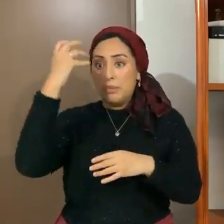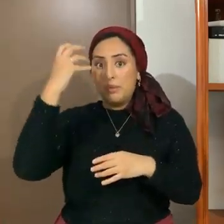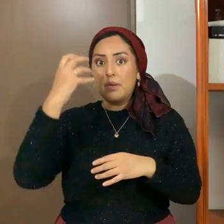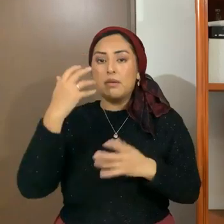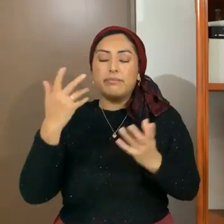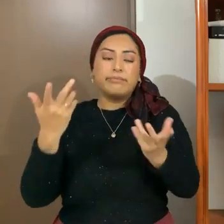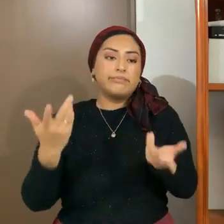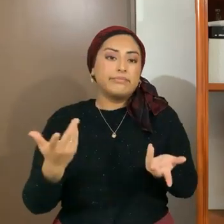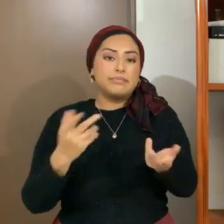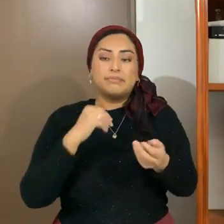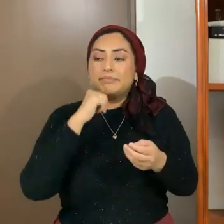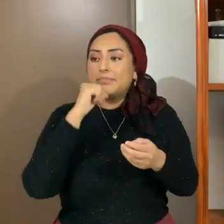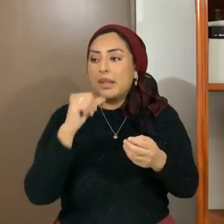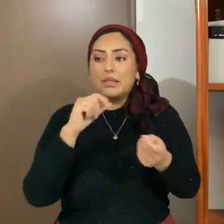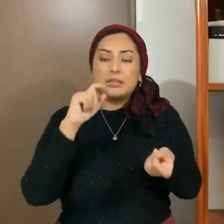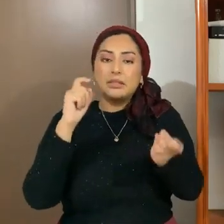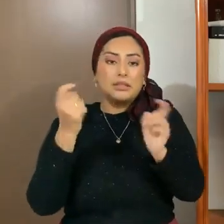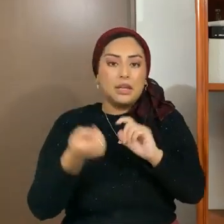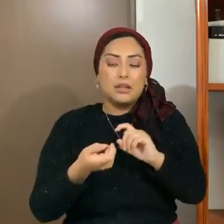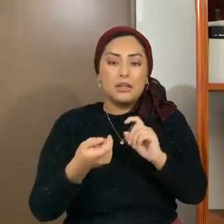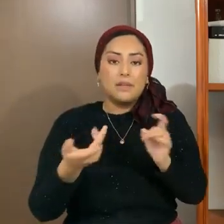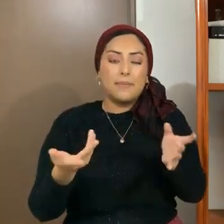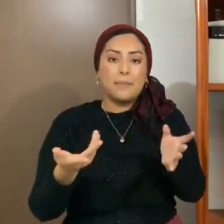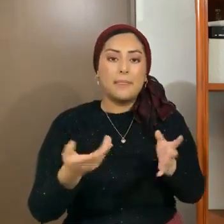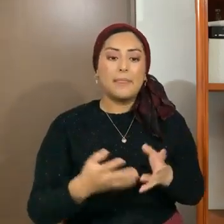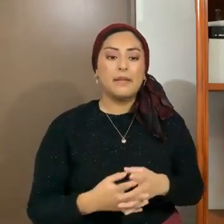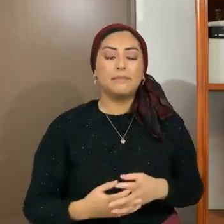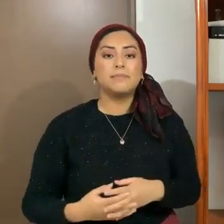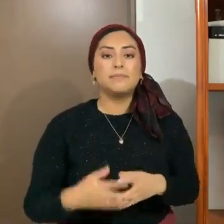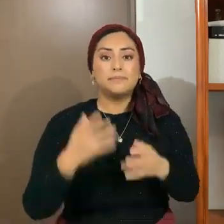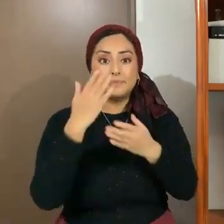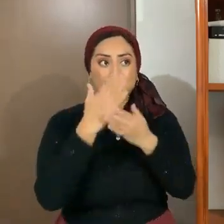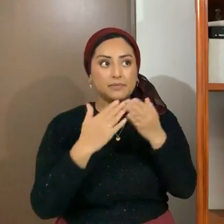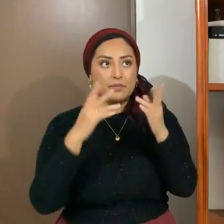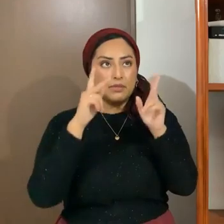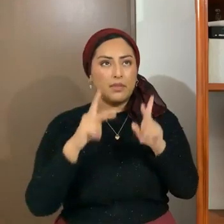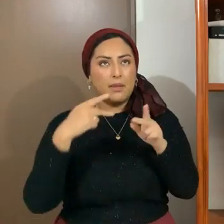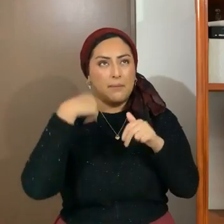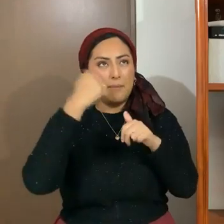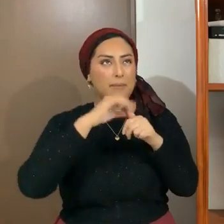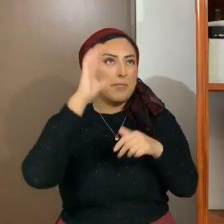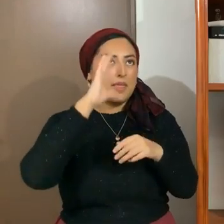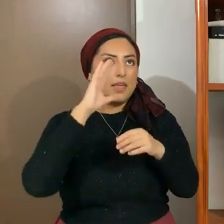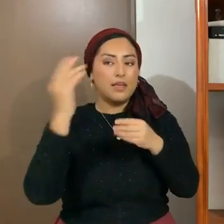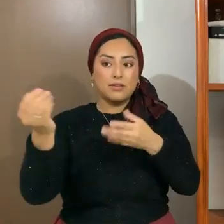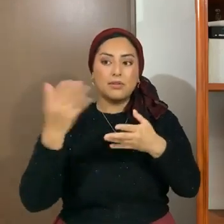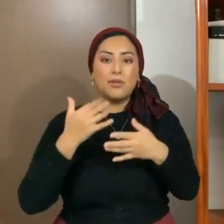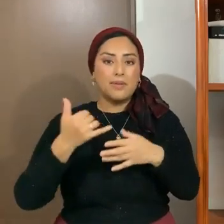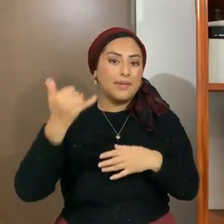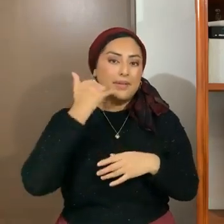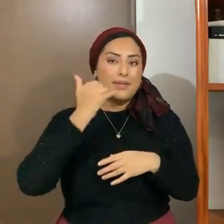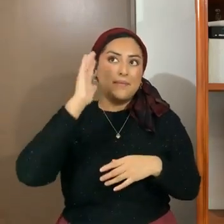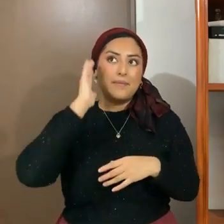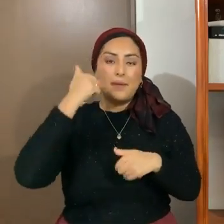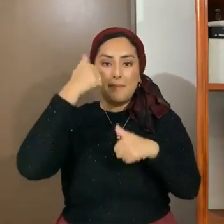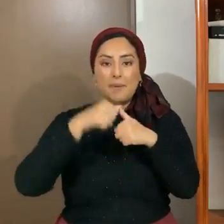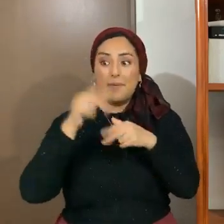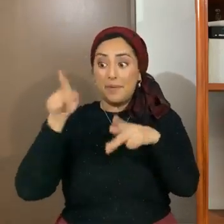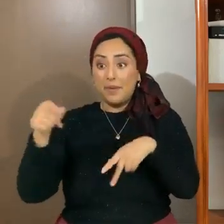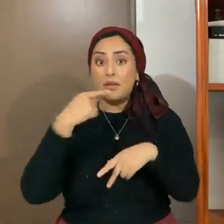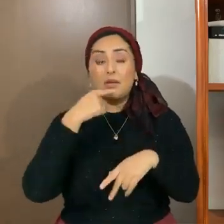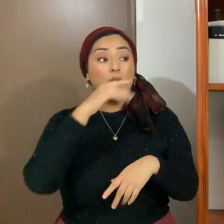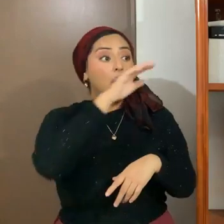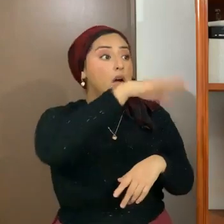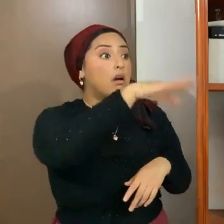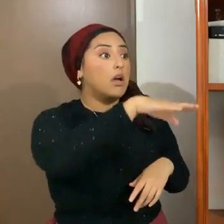decimos, eso no cambia que sea la verdad. Alguna persona me comentó por medio de una llamada, me decía, es que a